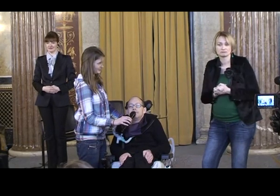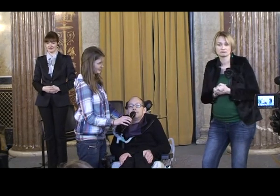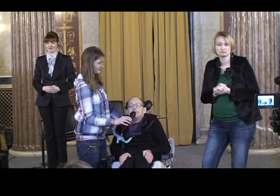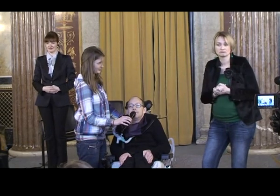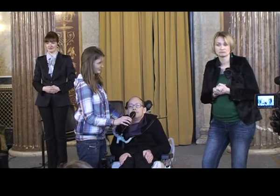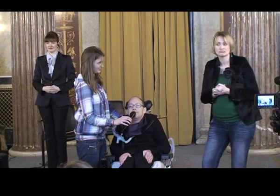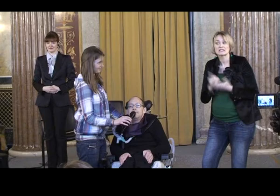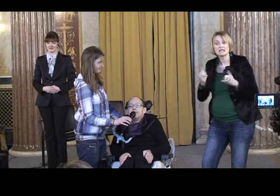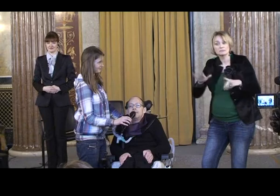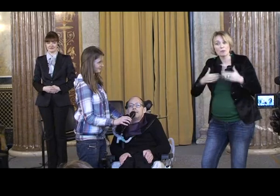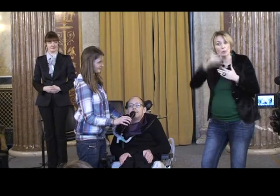Luft.